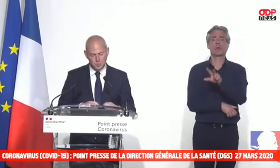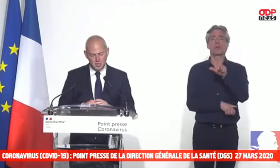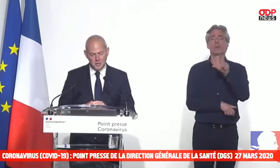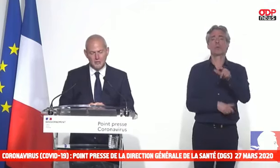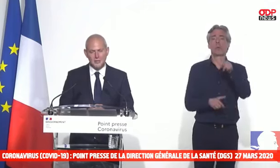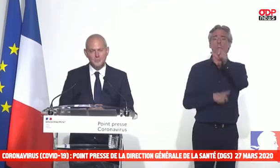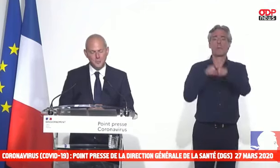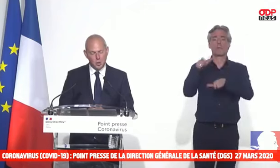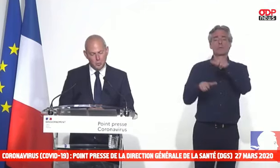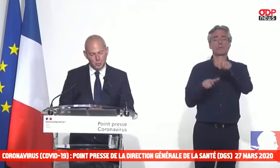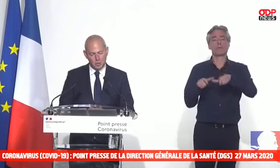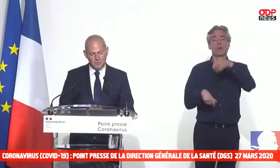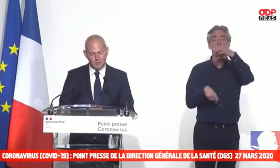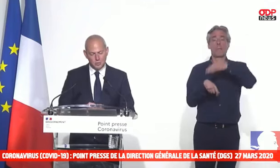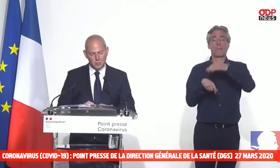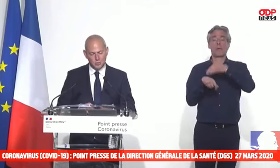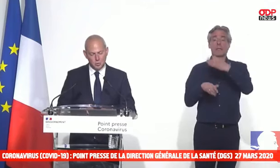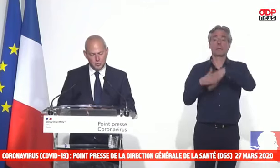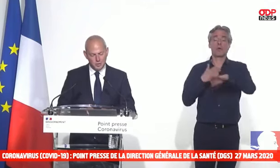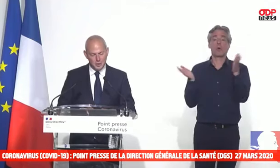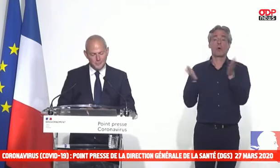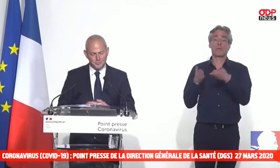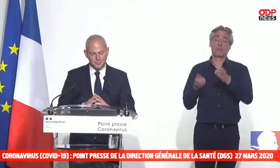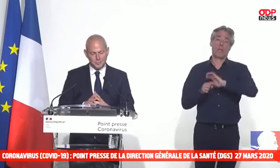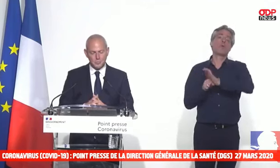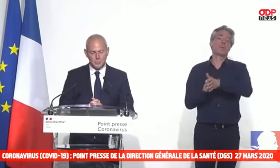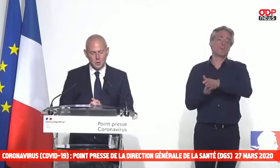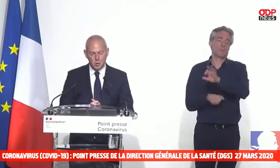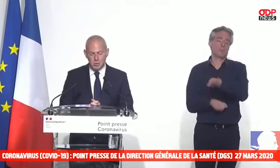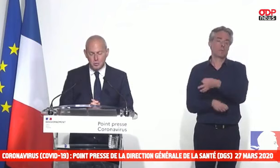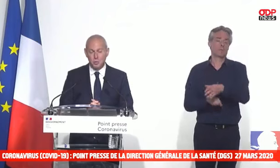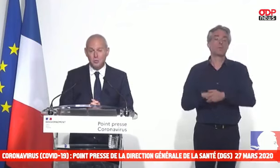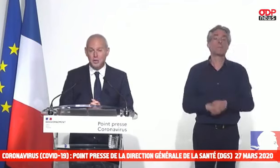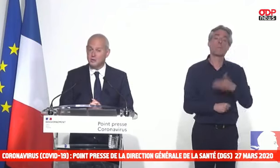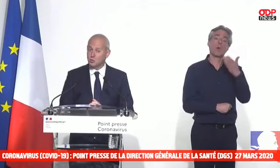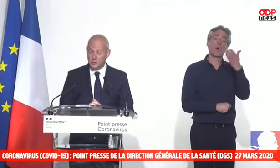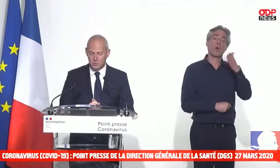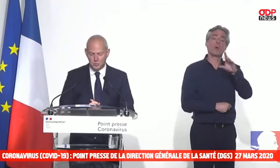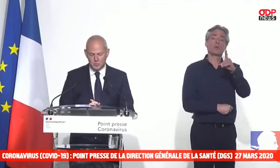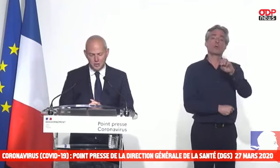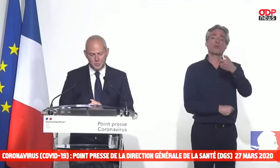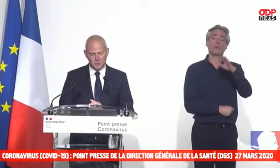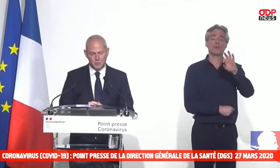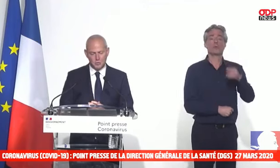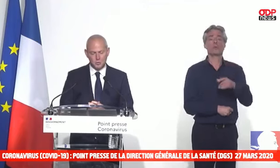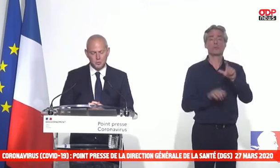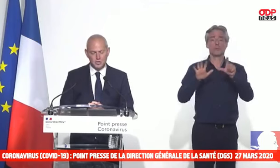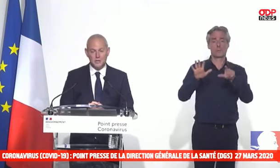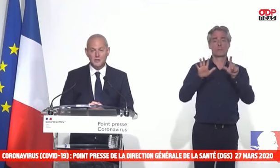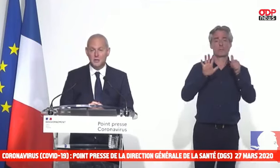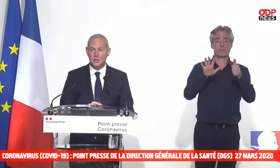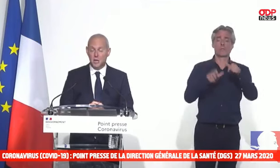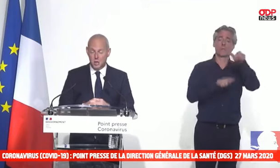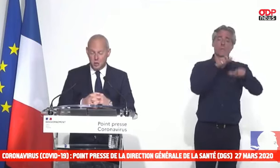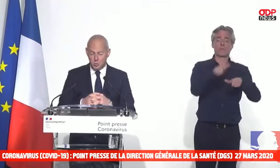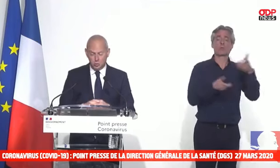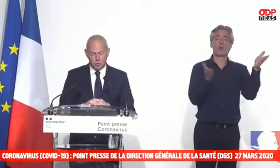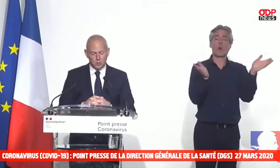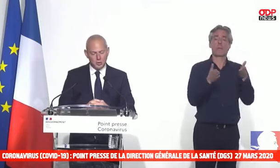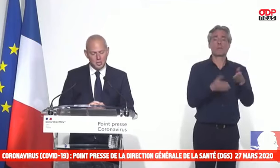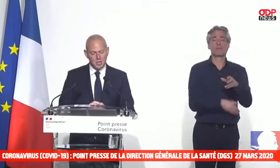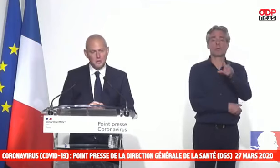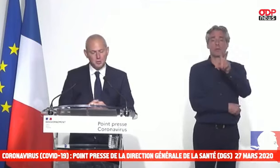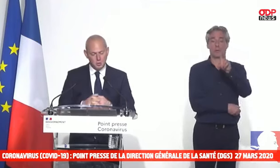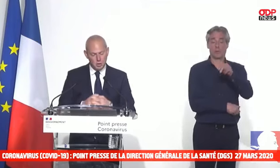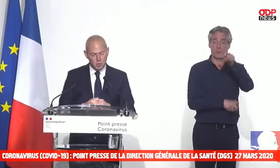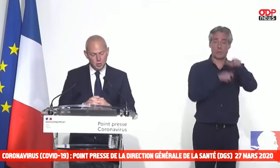sont hospitalisées pour une infection Covid. Dans les Outre-mer, 76 personnes sont hospitalisées, dont 30